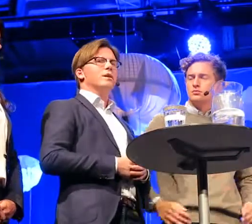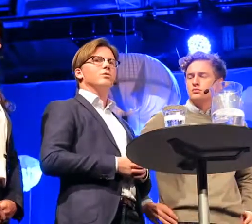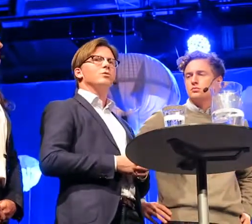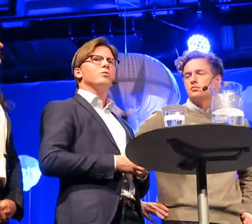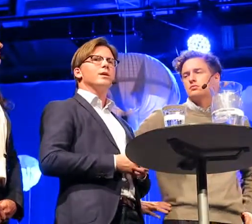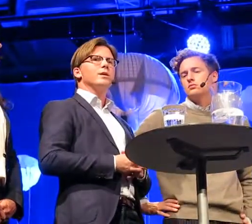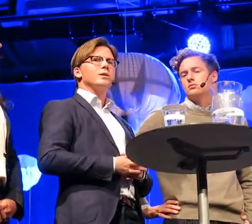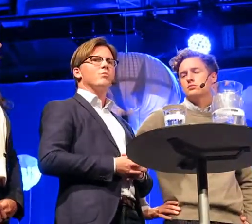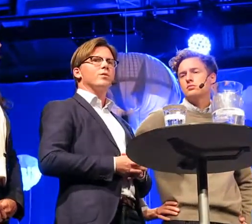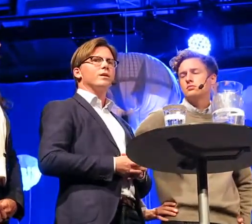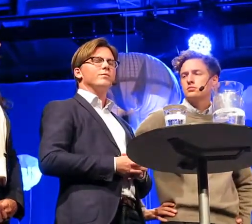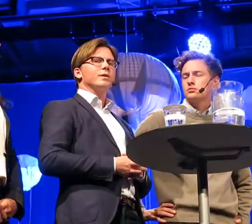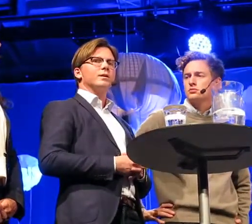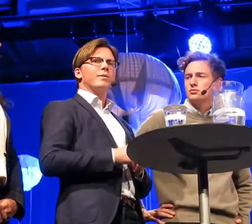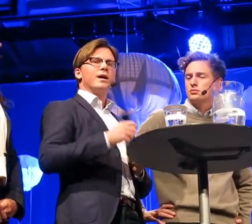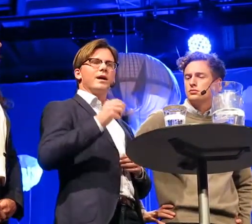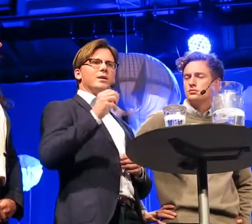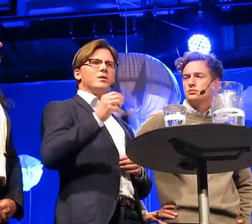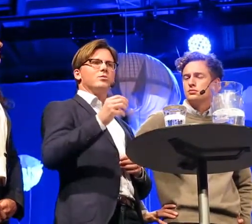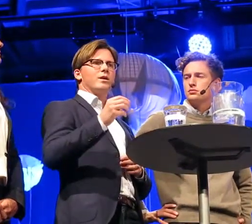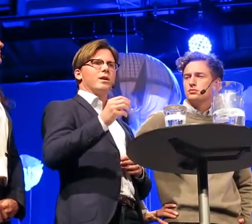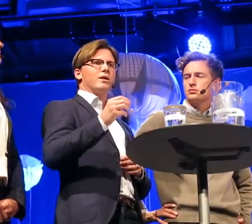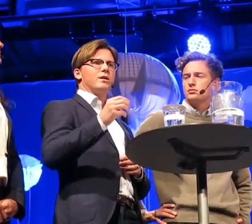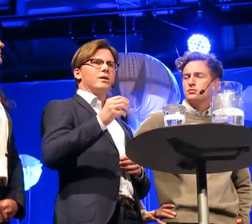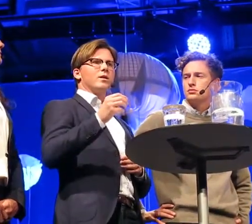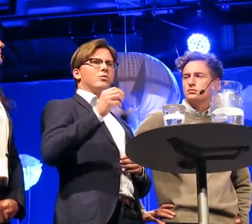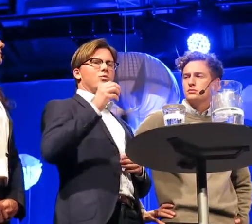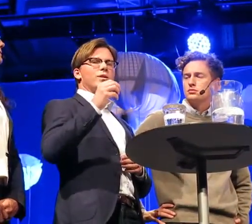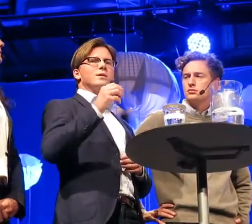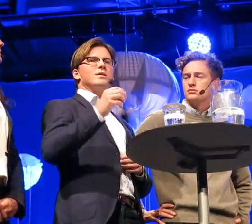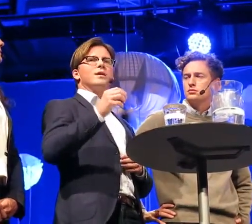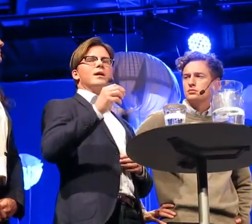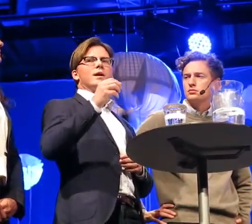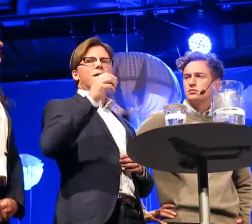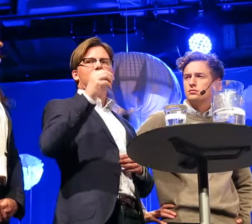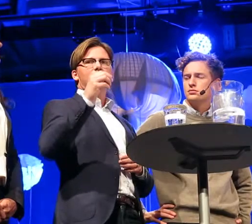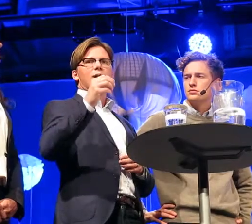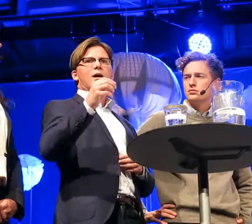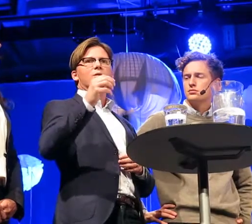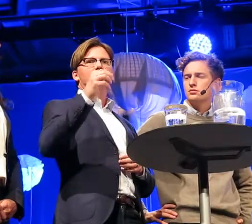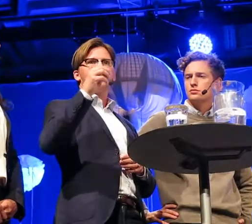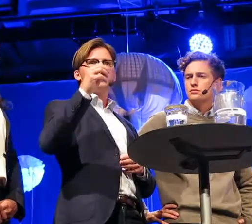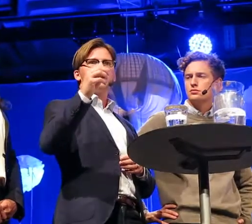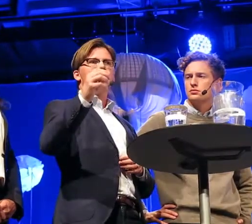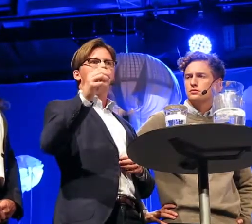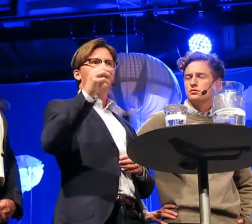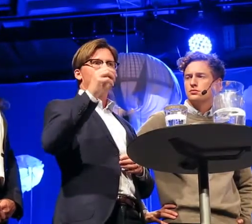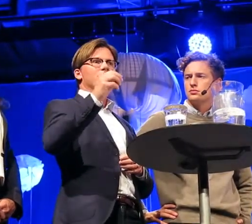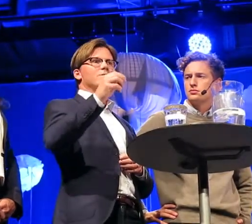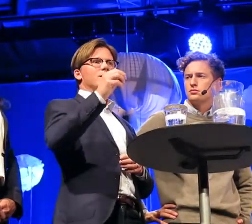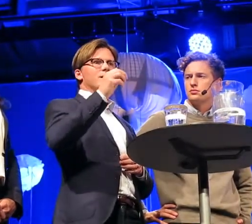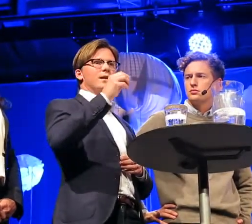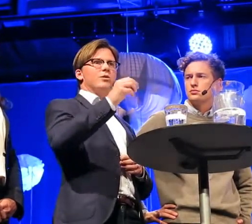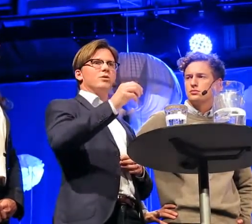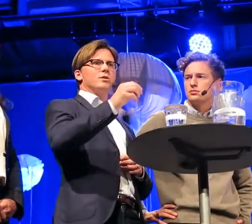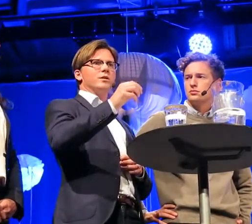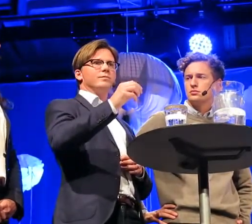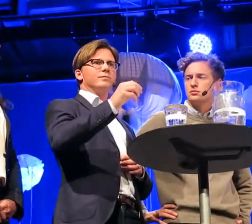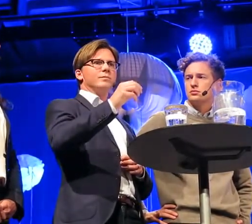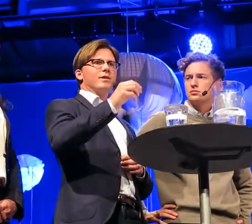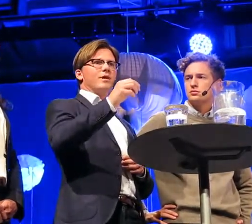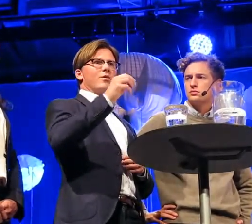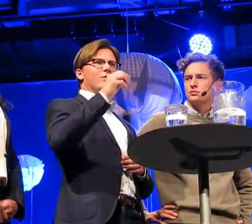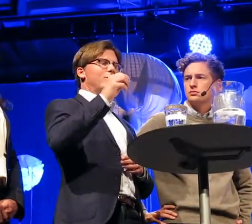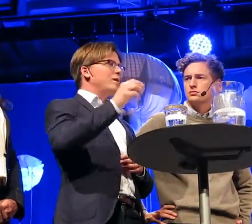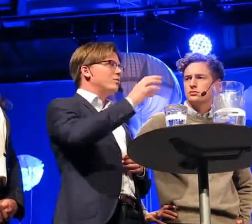Men då ska jag säga något som är lite svårt, va? Det är att när man ägnar sig åt det här, då riskerar man ibland att bli lite kära i en speciell